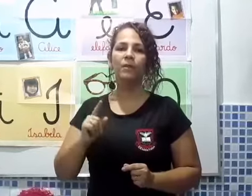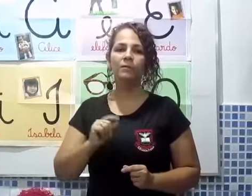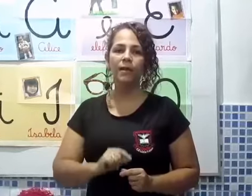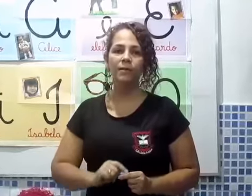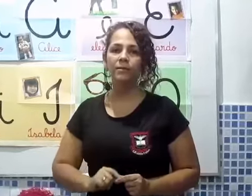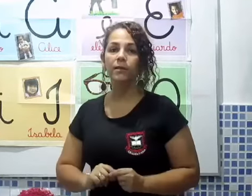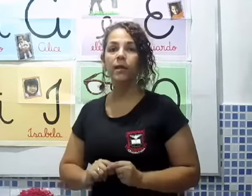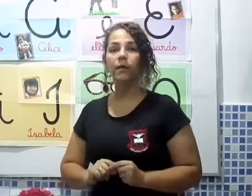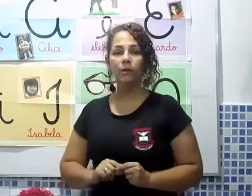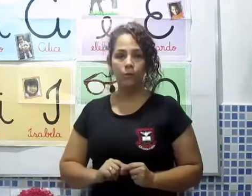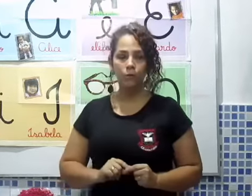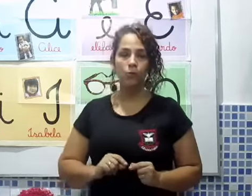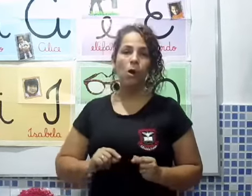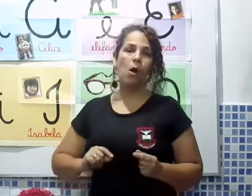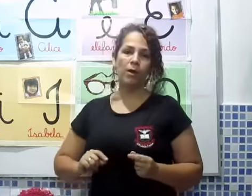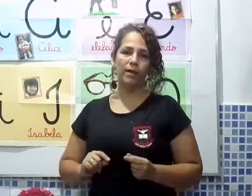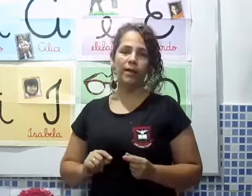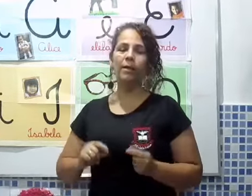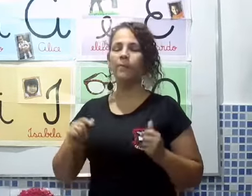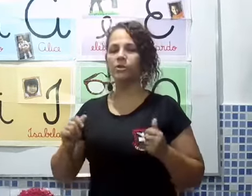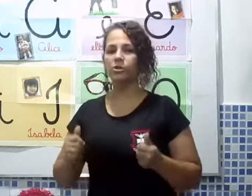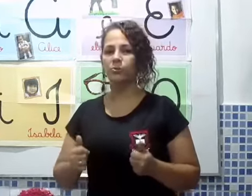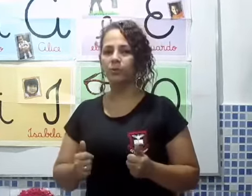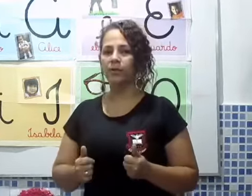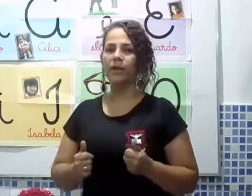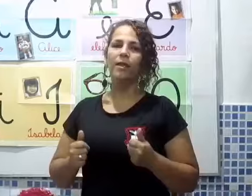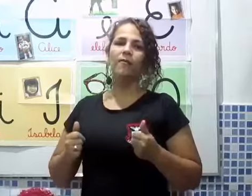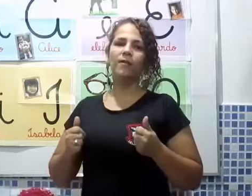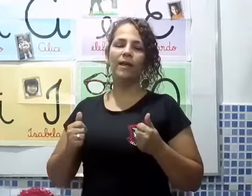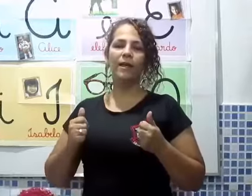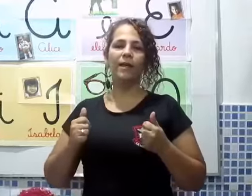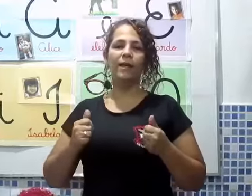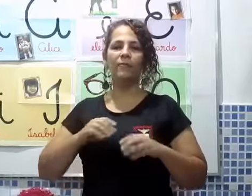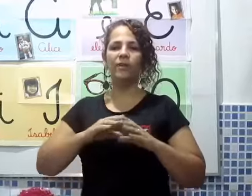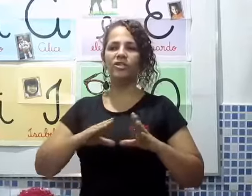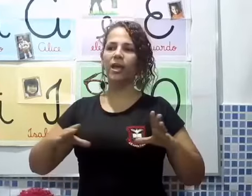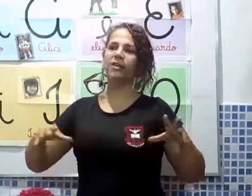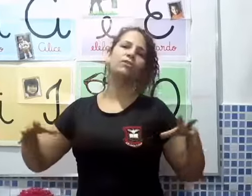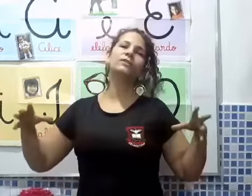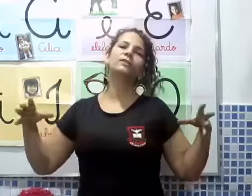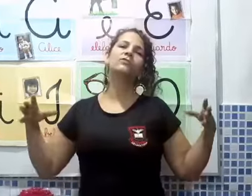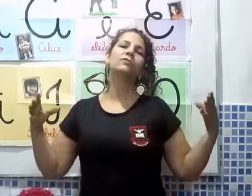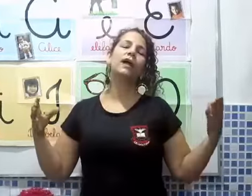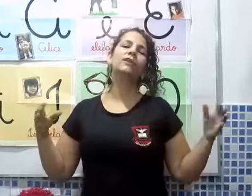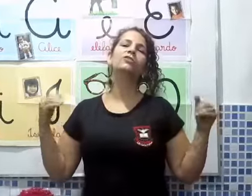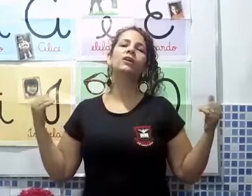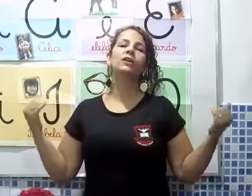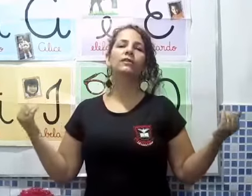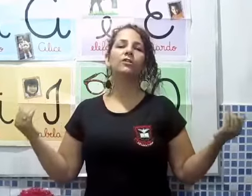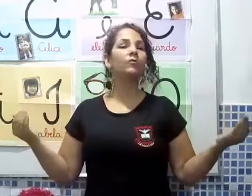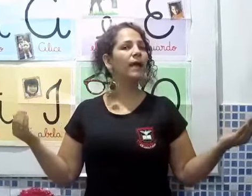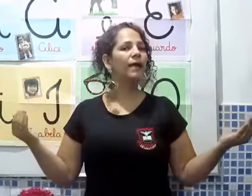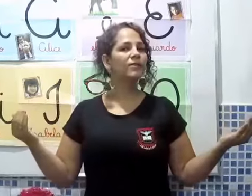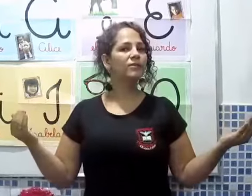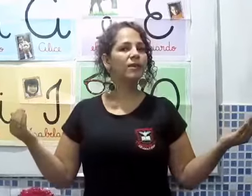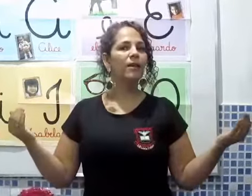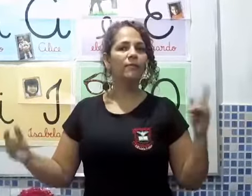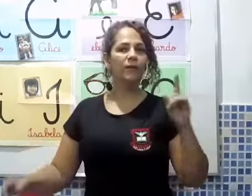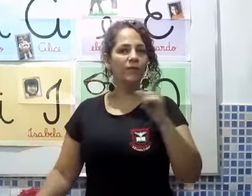da letrinha U, ok? Para a gente poder fechar as nossas atividades das vogais. Para ficar